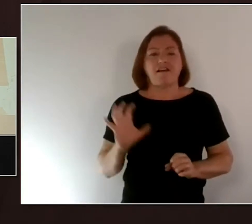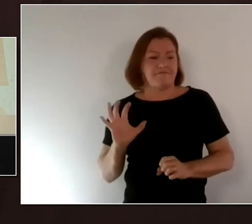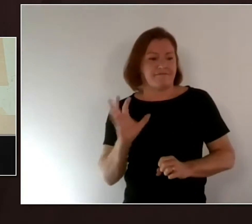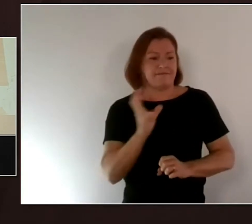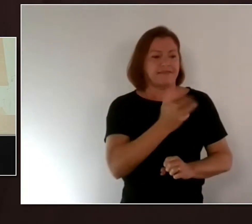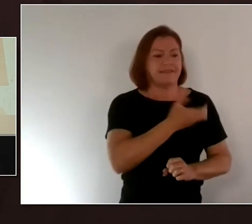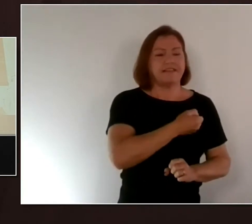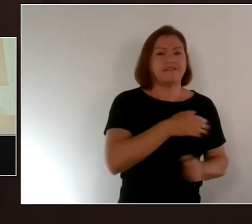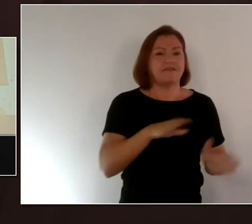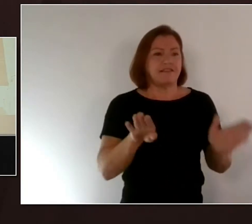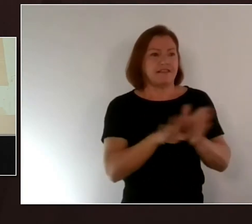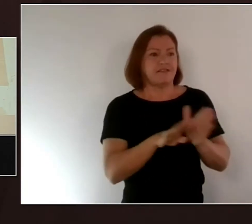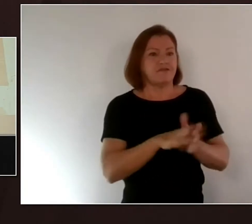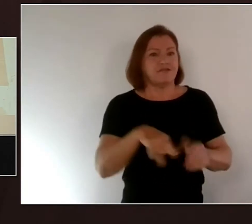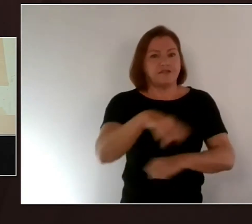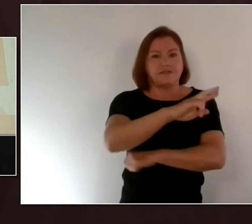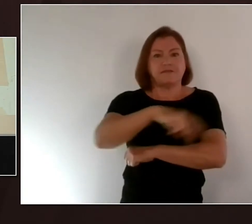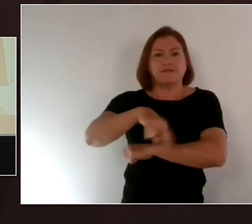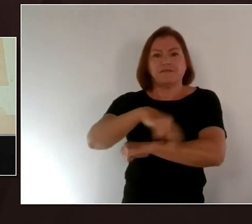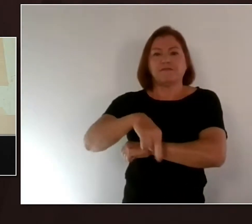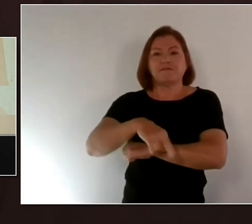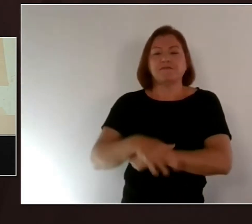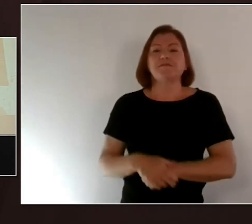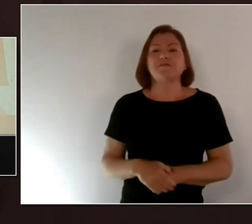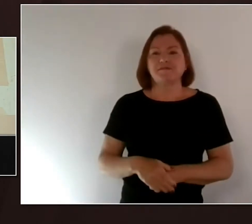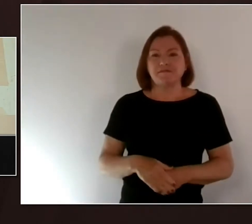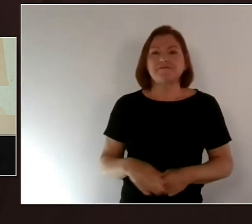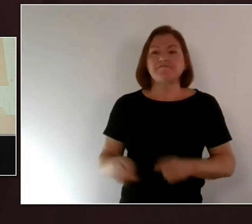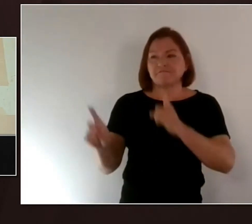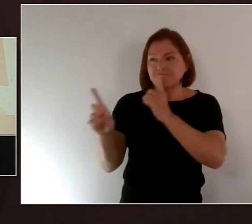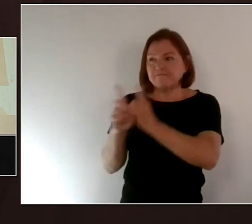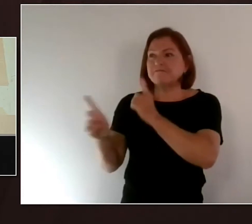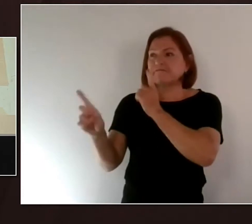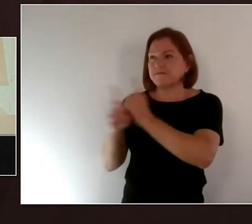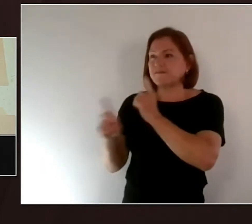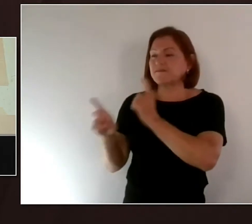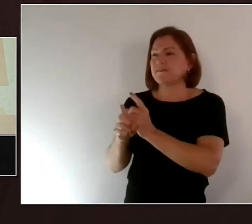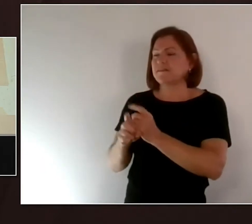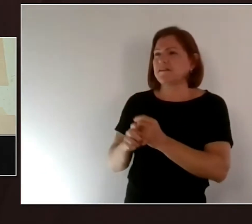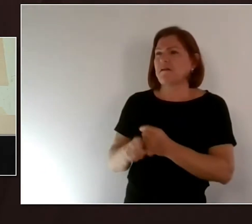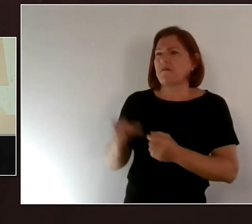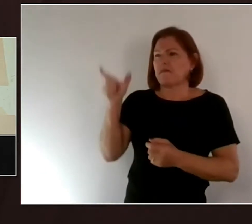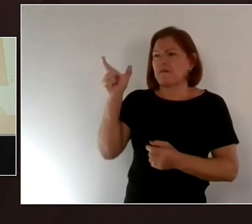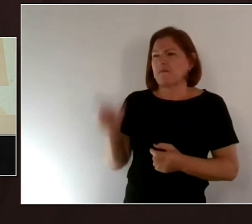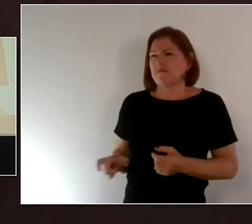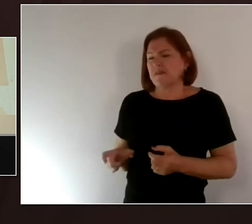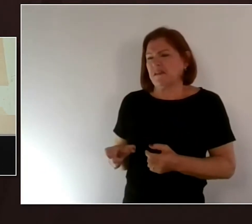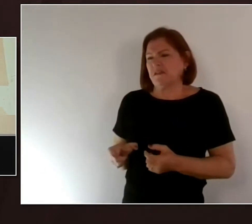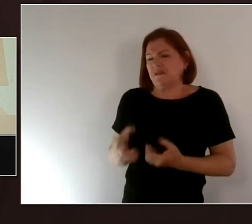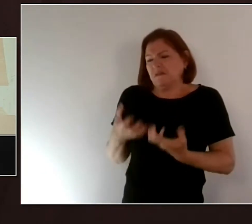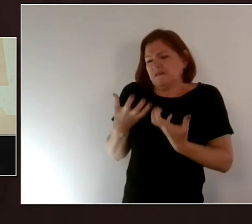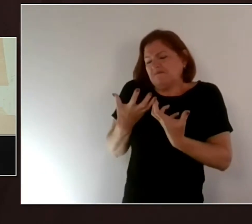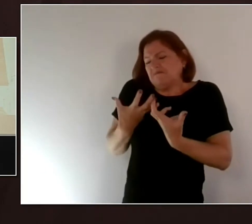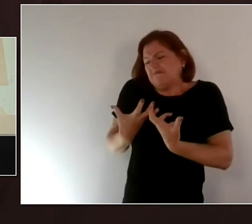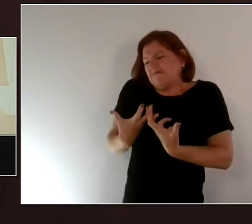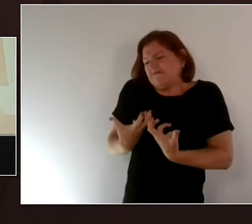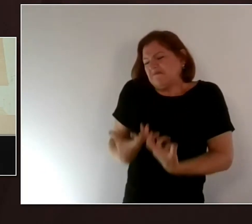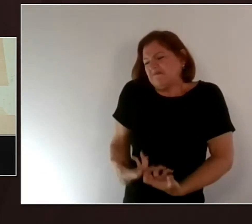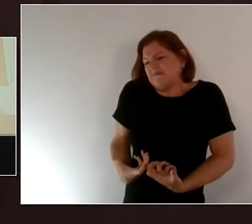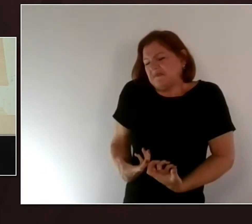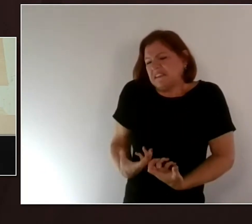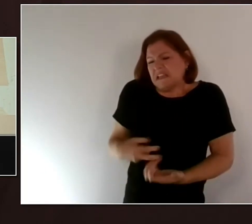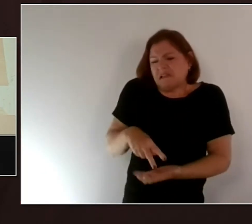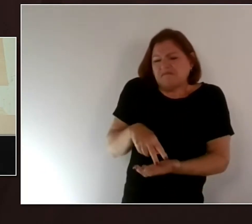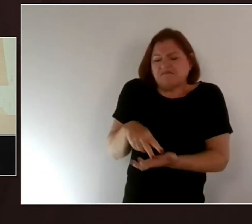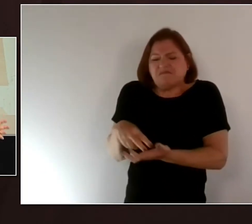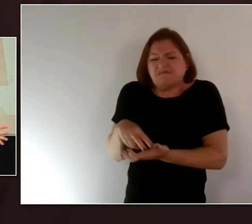às ruas, e nós encontramos pessoas em frangalhos, emocionalmente instáveis, não é isso? Com